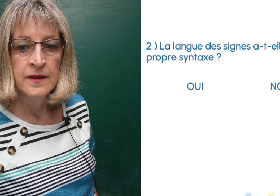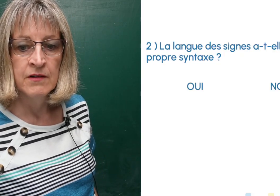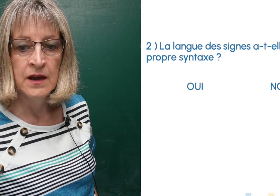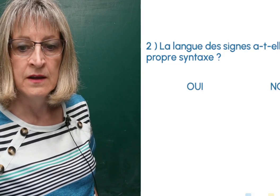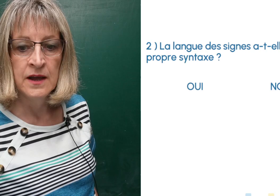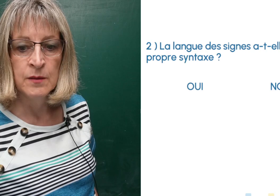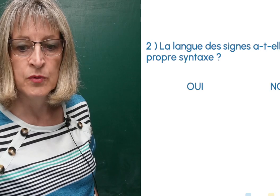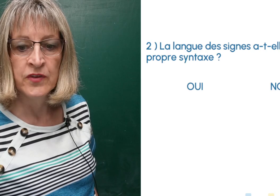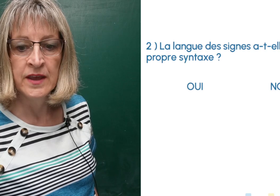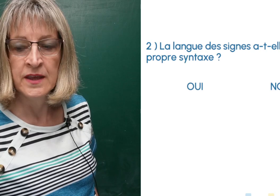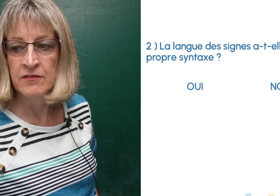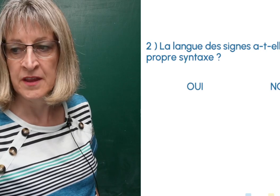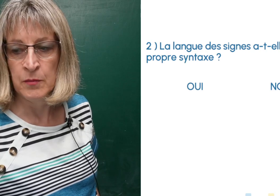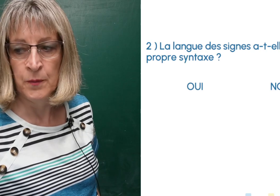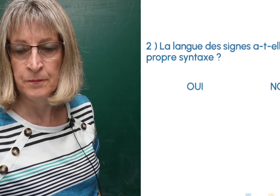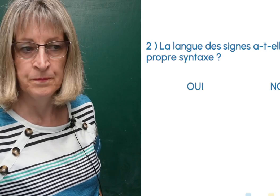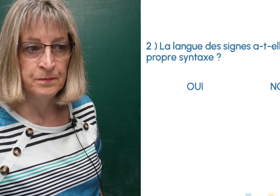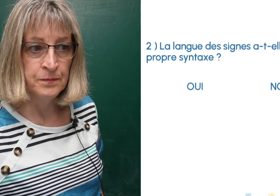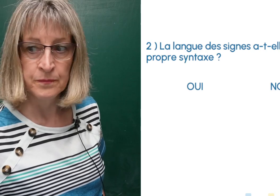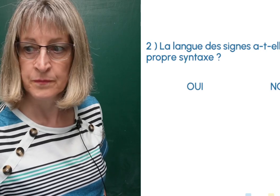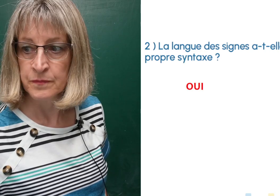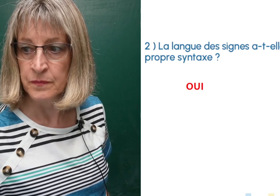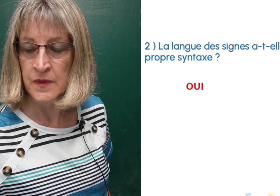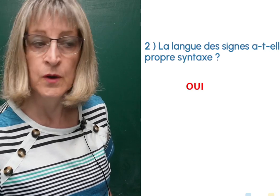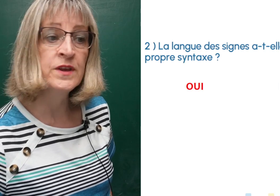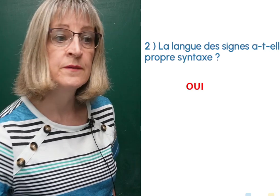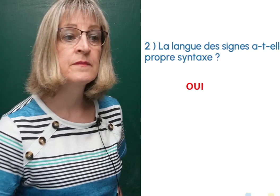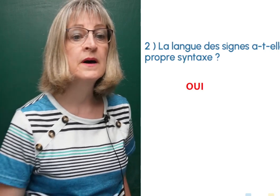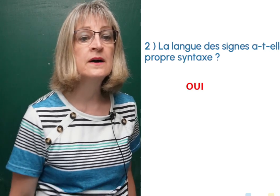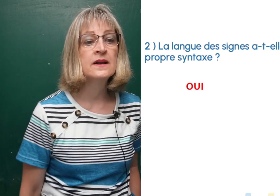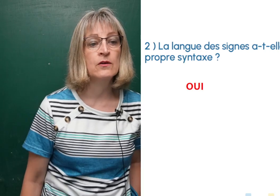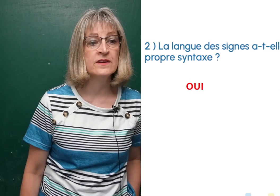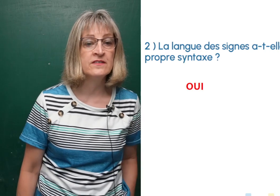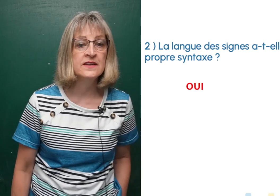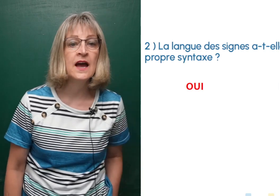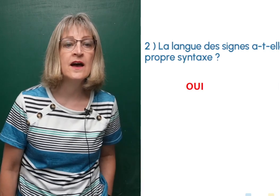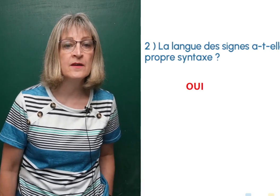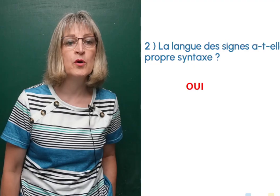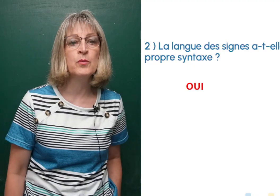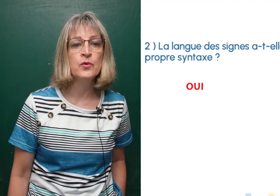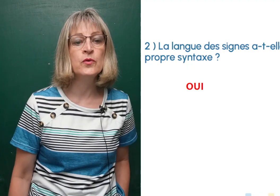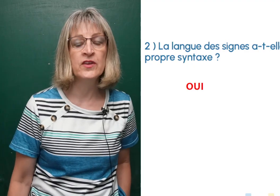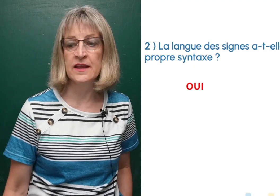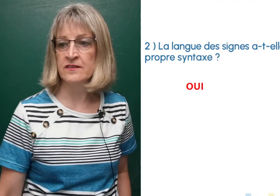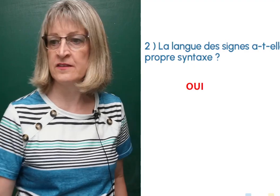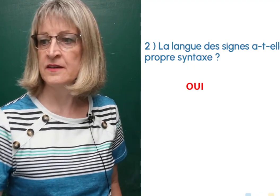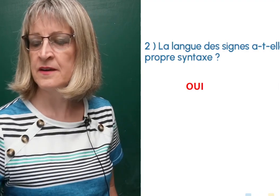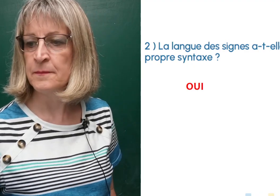Voilà, la réponse est évidemment oui. La langue des signes a sa propre syntaxe. Hein.